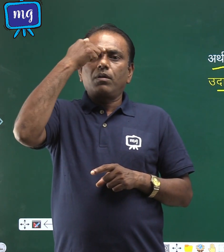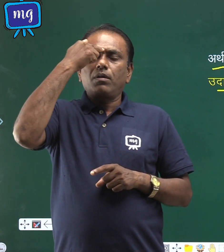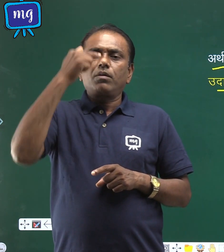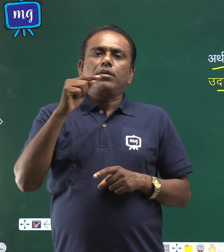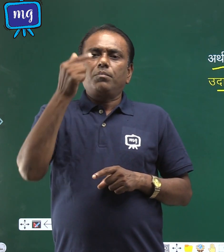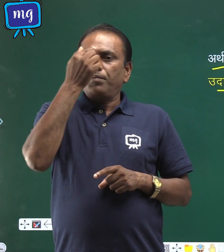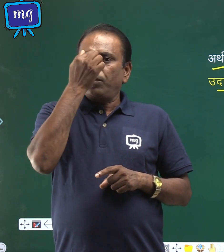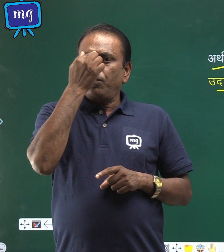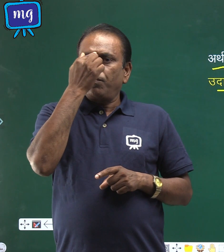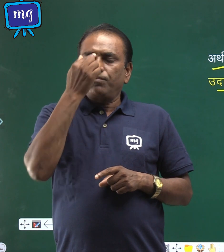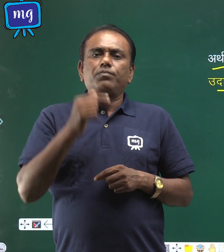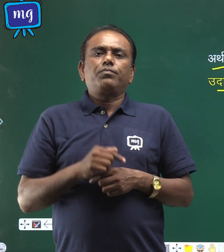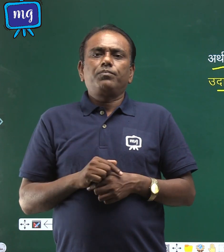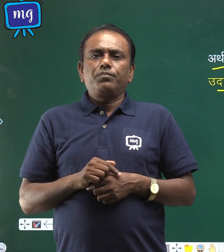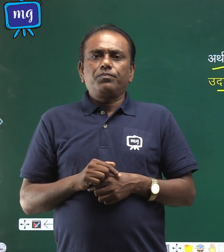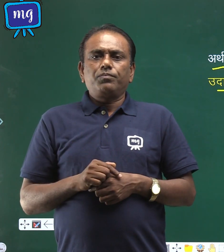बिंदु लगा देंगे